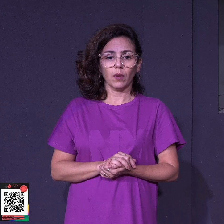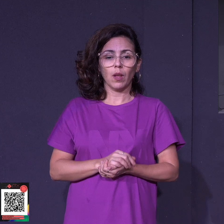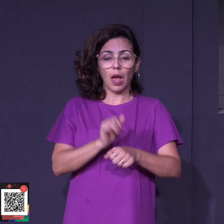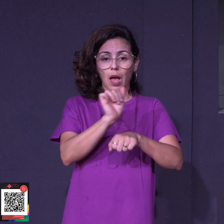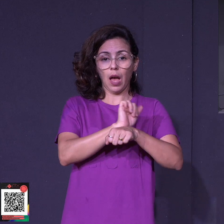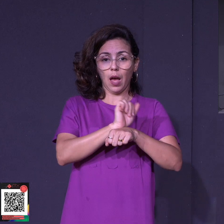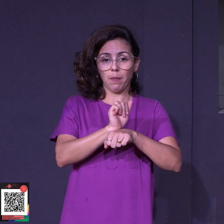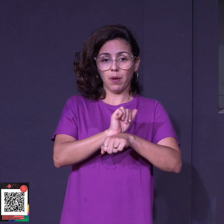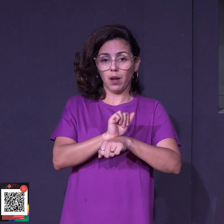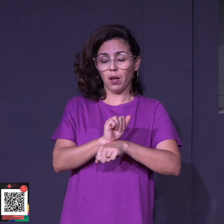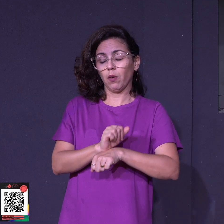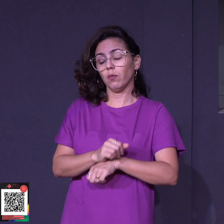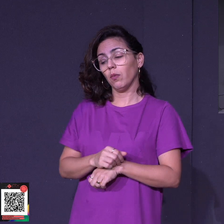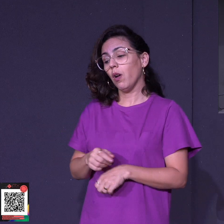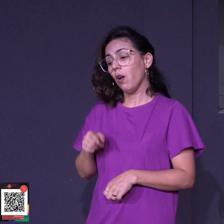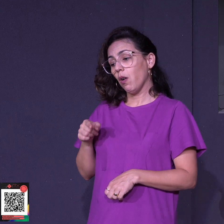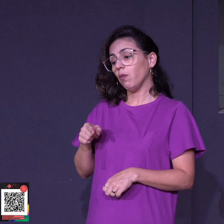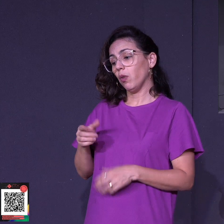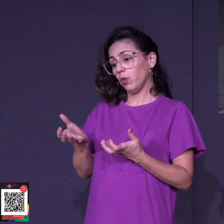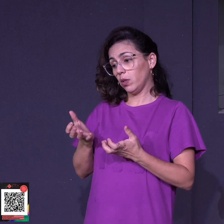Depende do eterno.